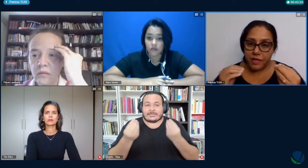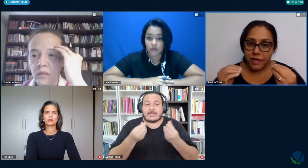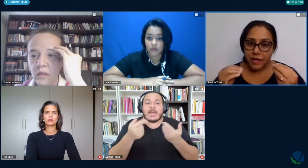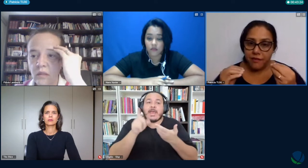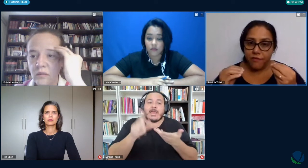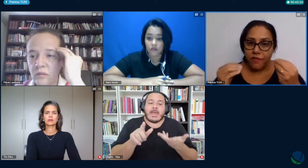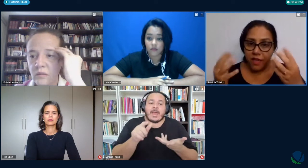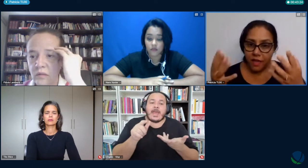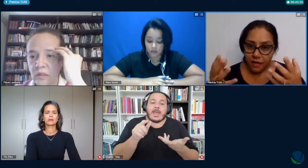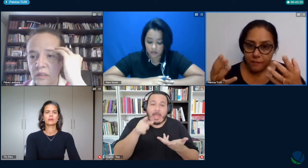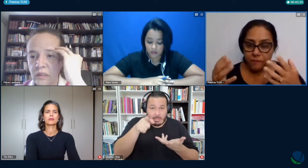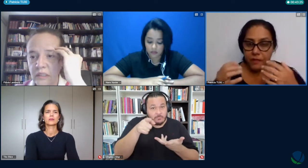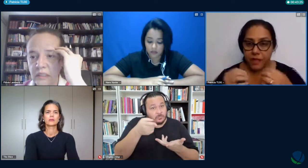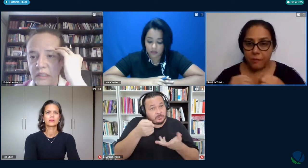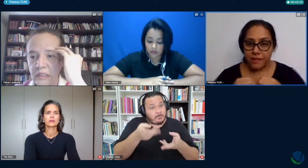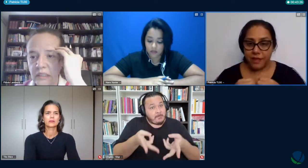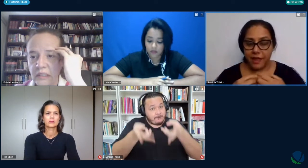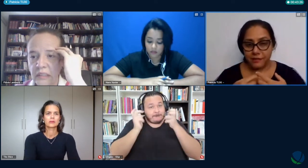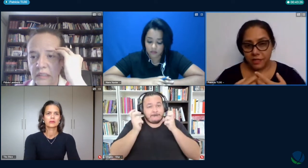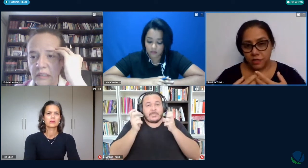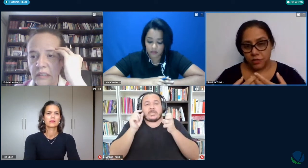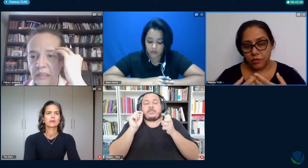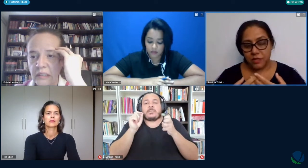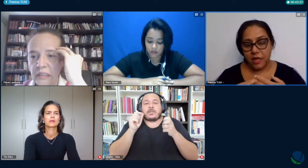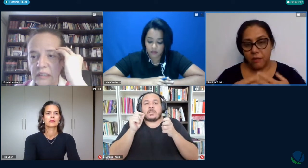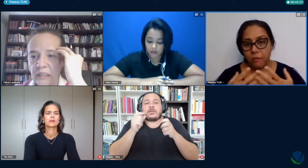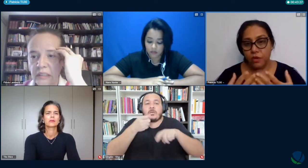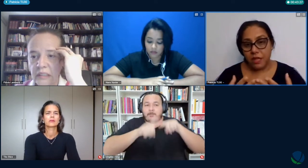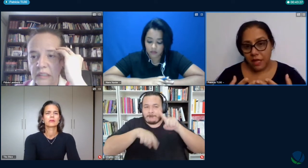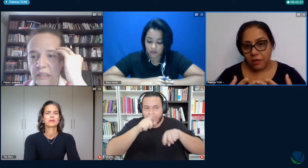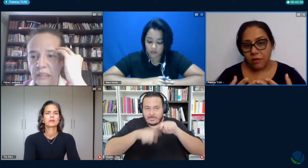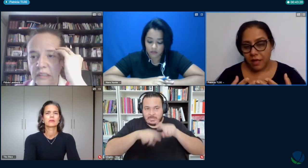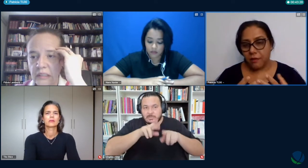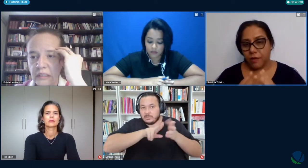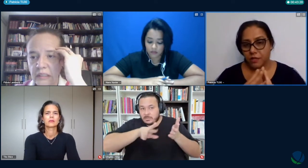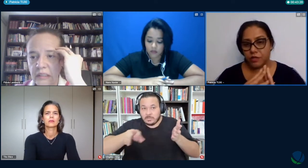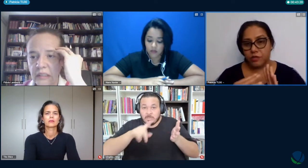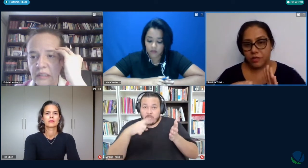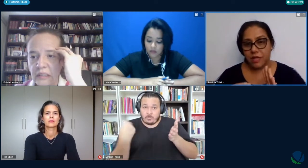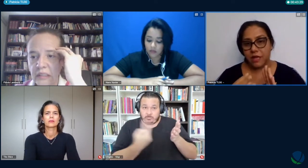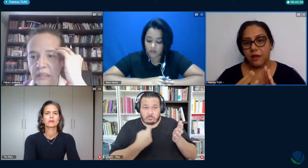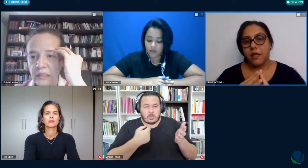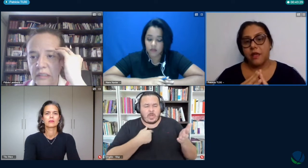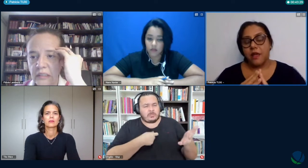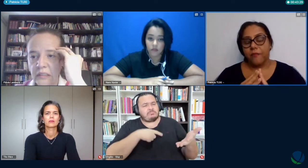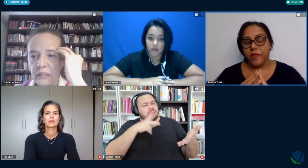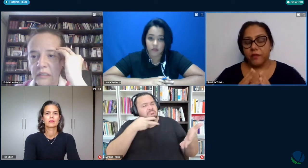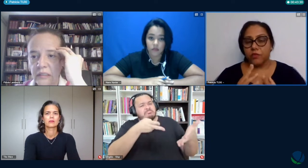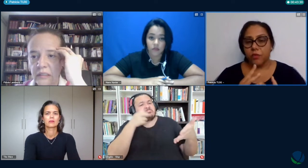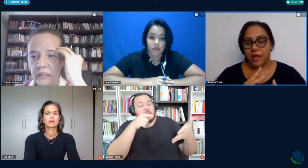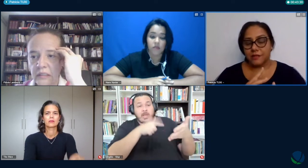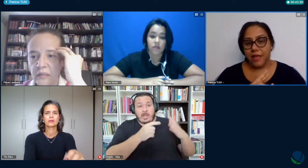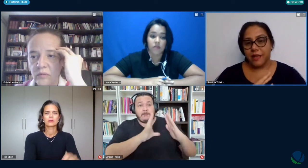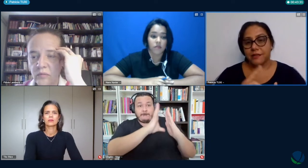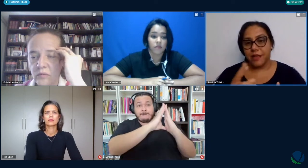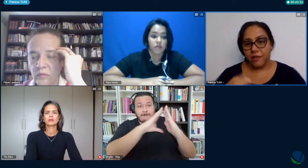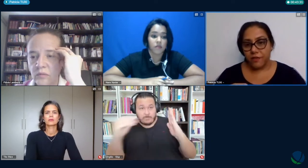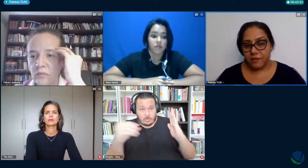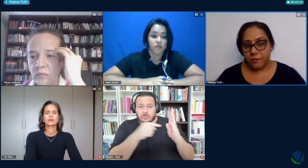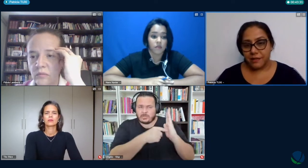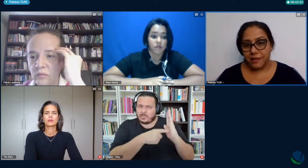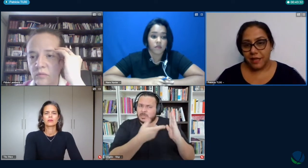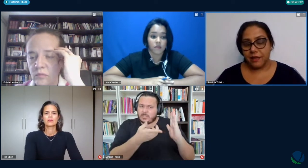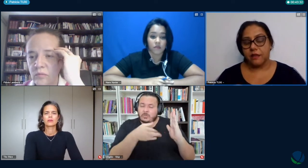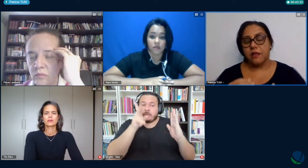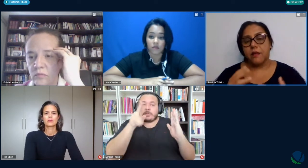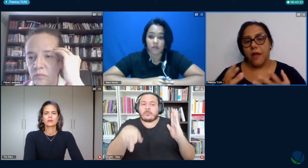para você ver materiais que a gente considera modelo, né? Que a gente considera tanto as regras que a